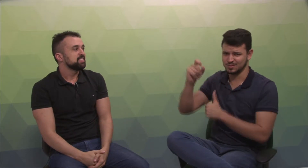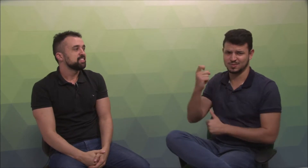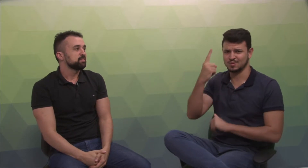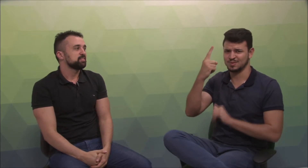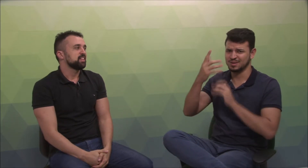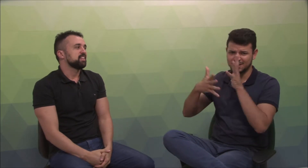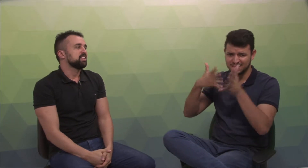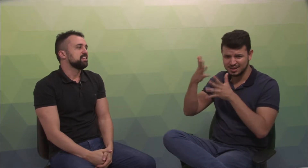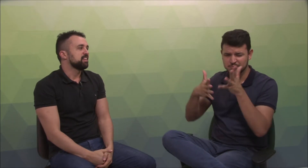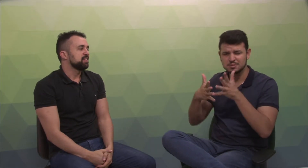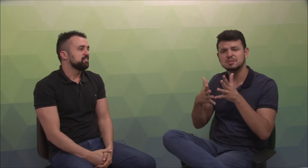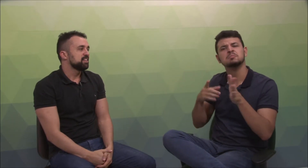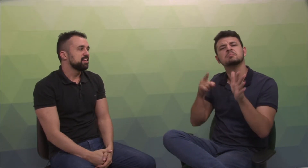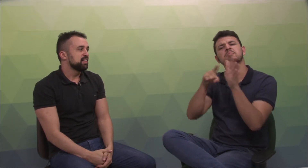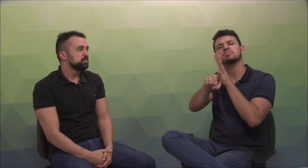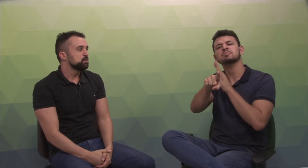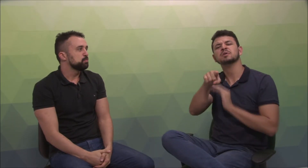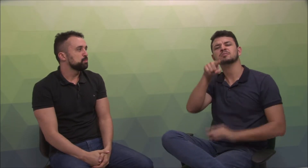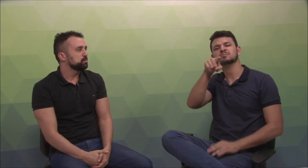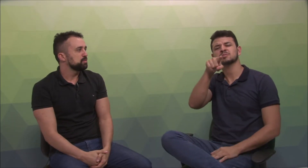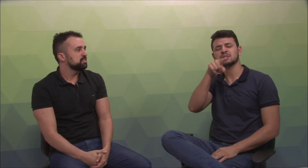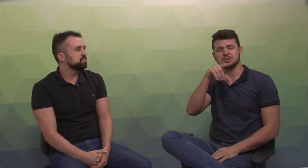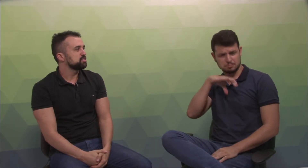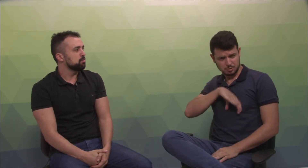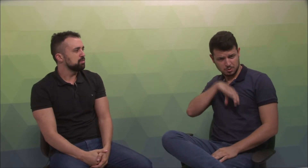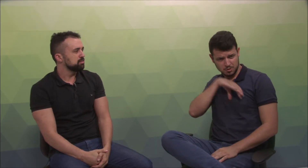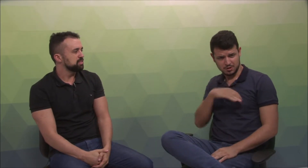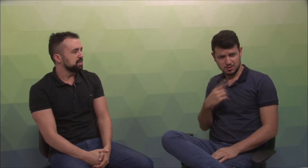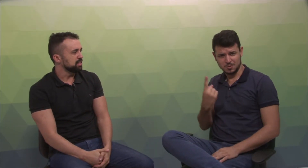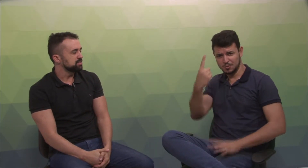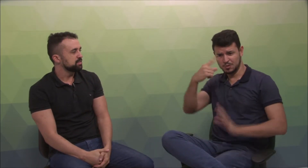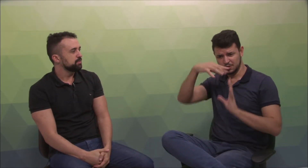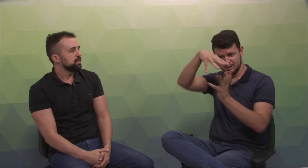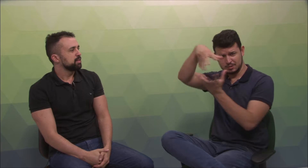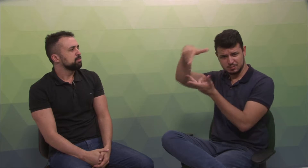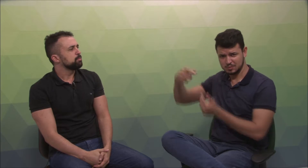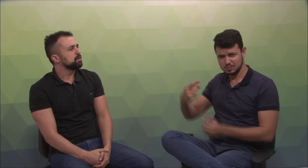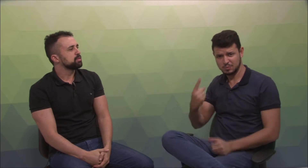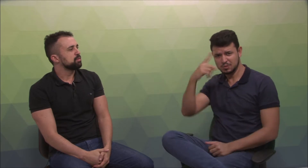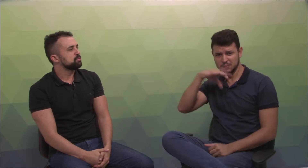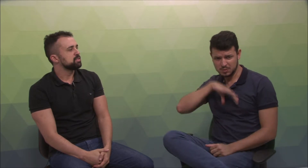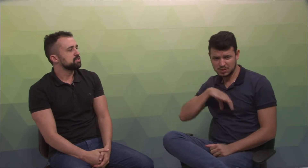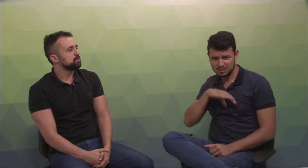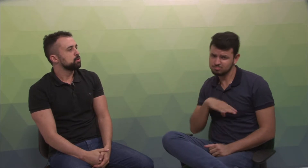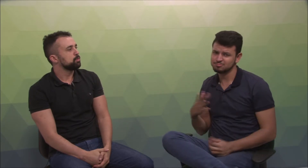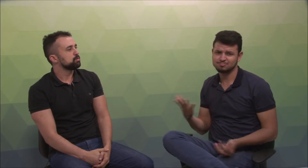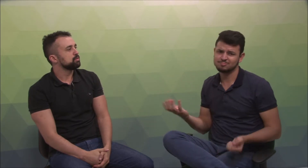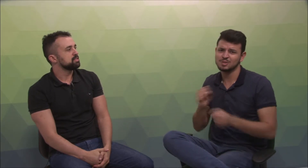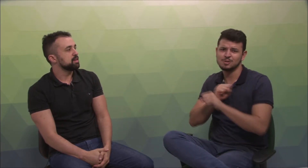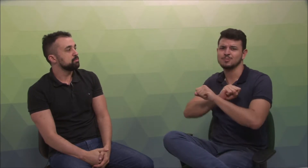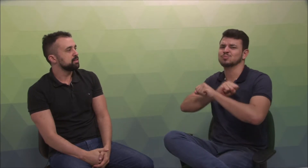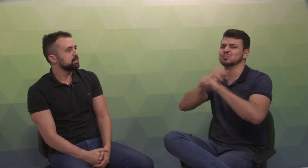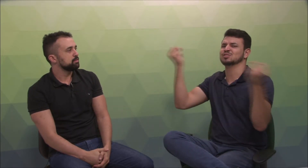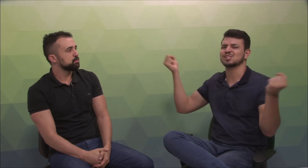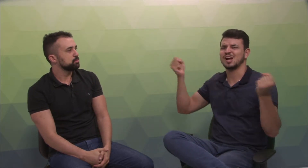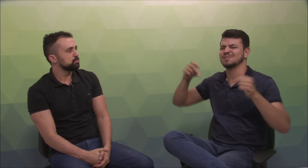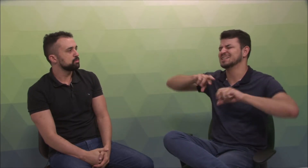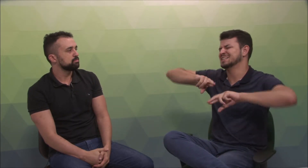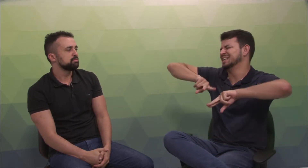Então, na verdade, no mundo existe só uma língua de sinais? Uma pergunta para vocês, o português é a única língua do mundo?